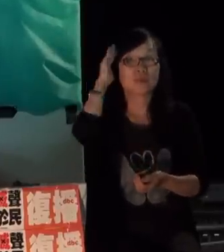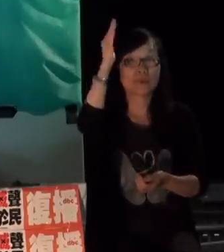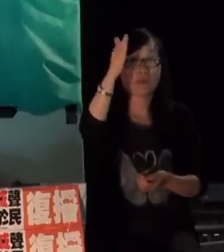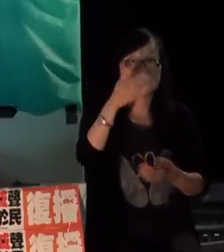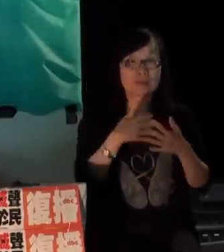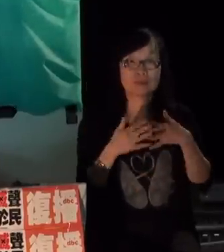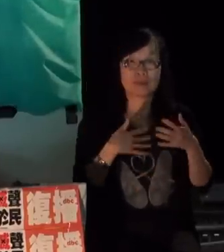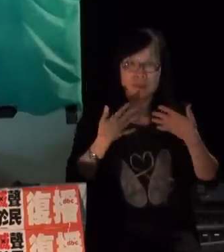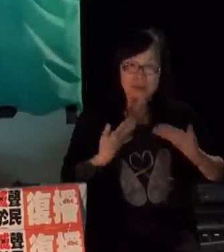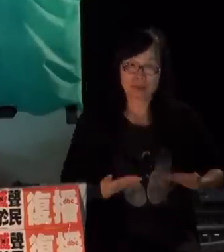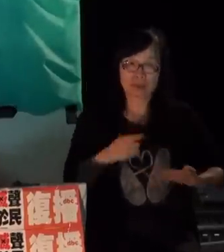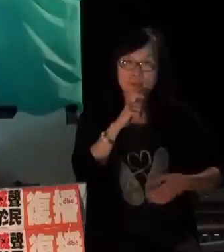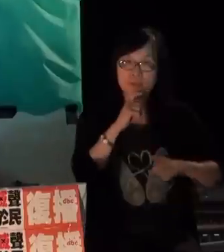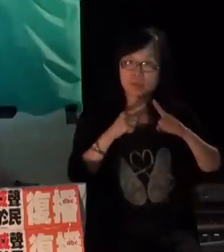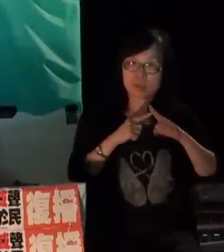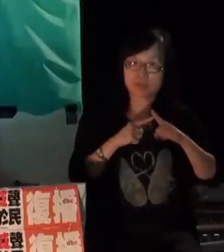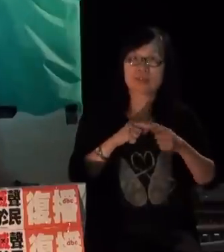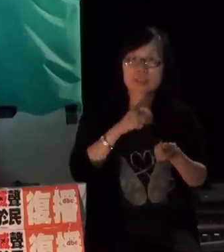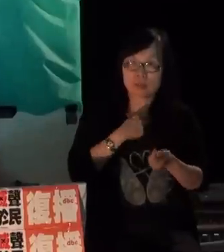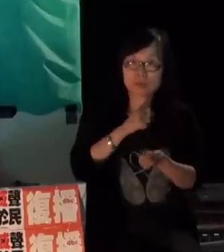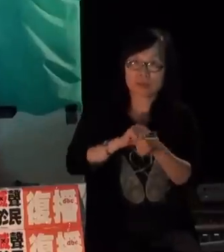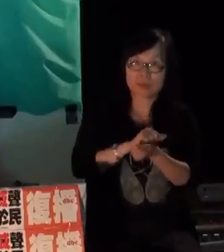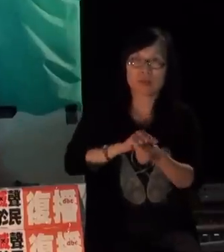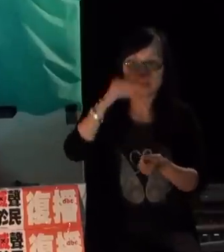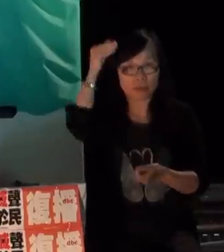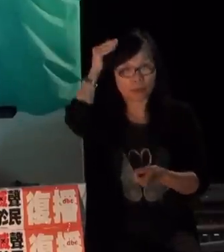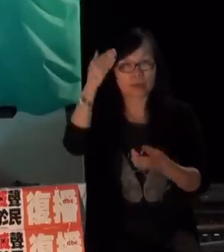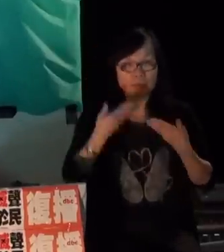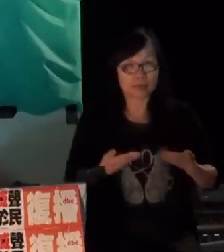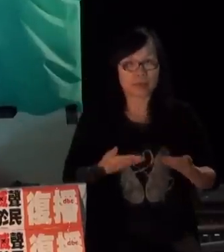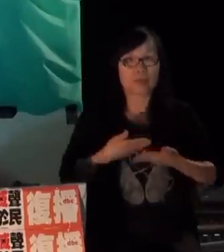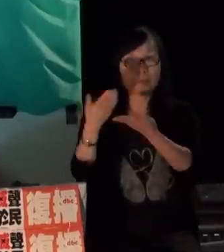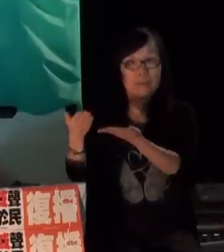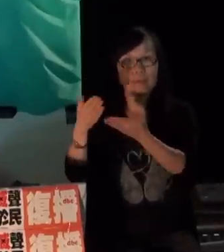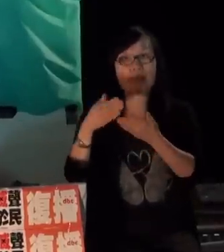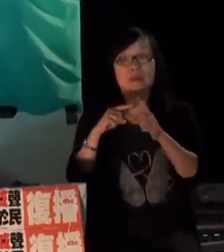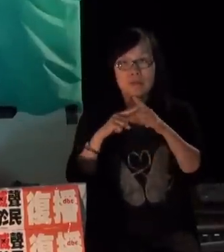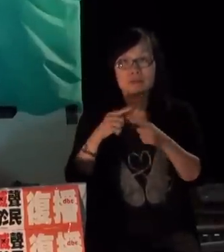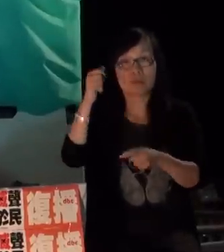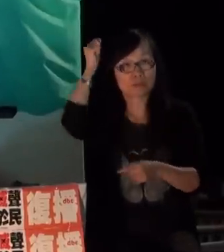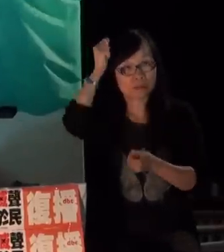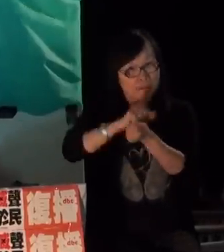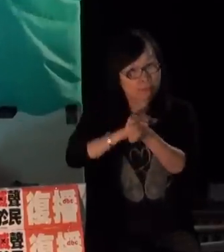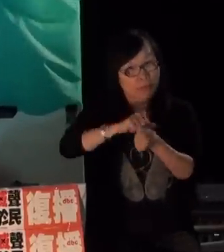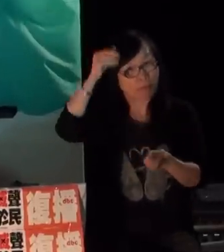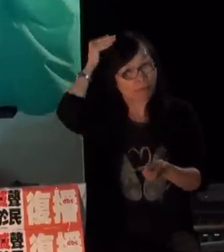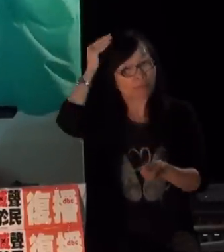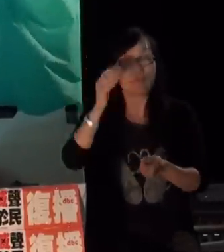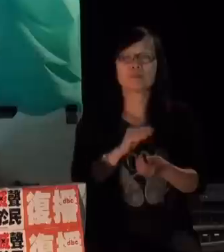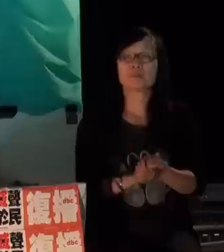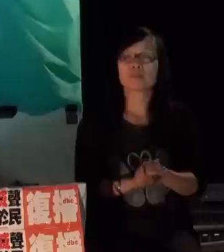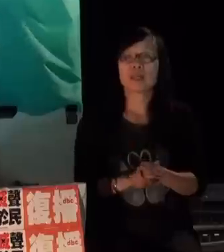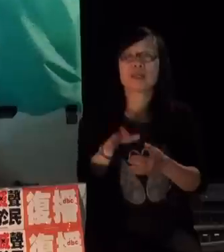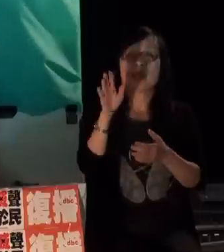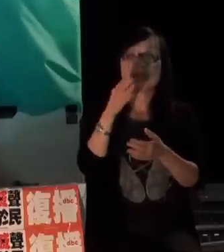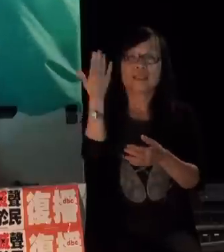家只要有人。是話洗腦啱，而家已經我哋俾人洗腦係咪？ 我其實咧，長寶真係老實講，即係我哋好早期，我自己好早